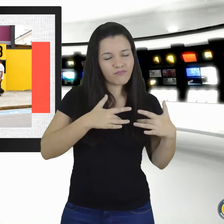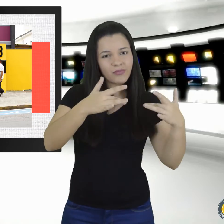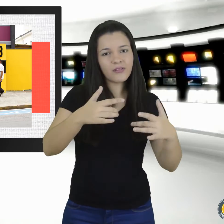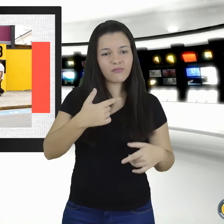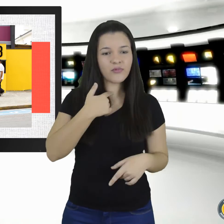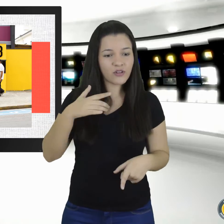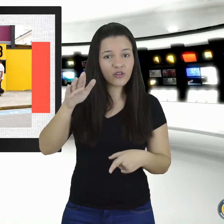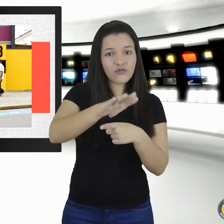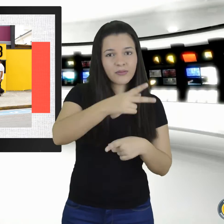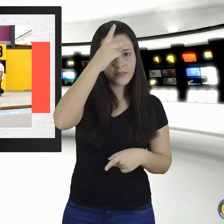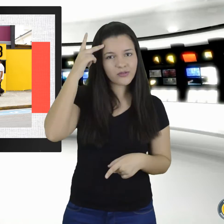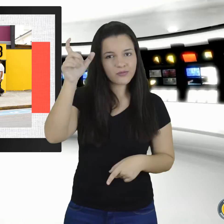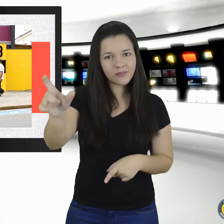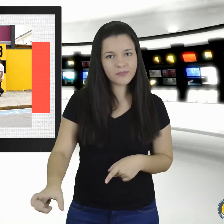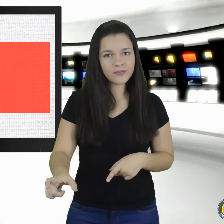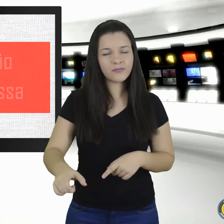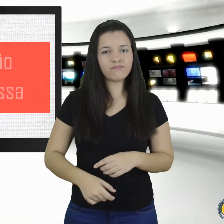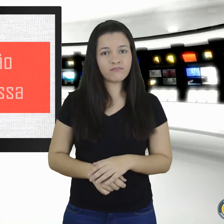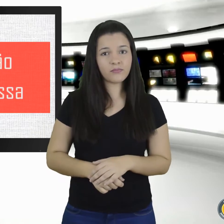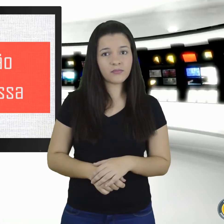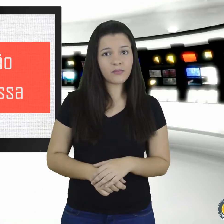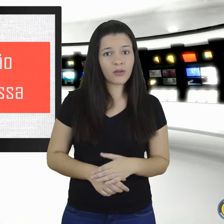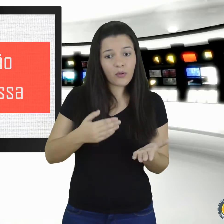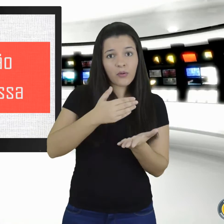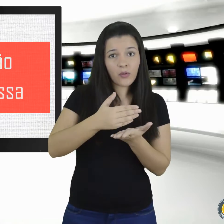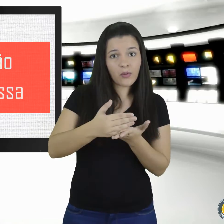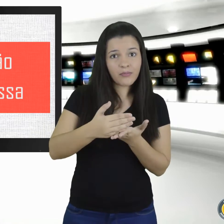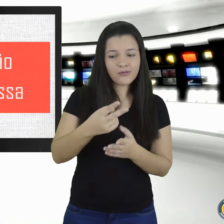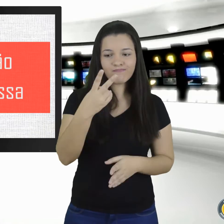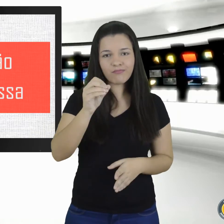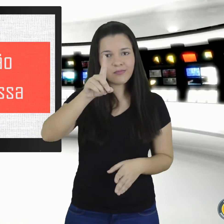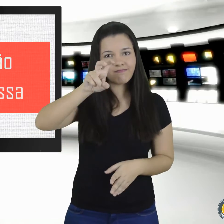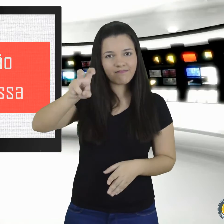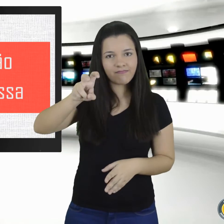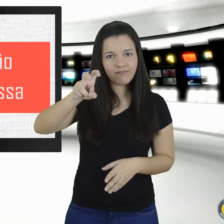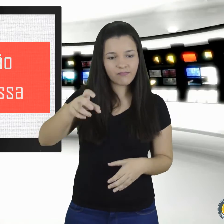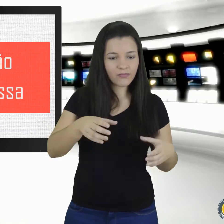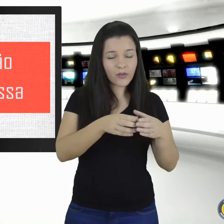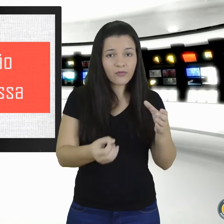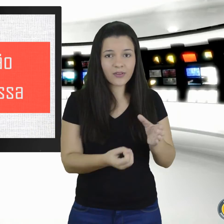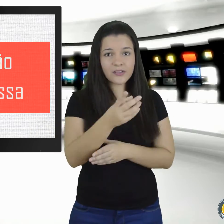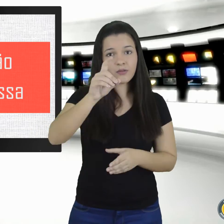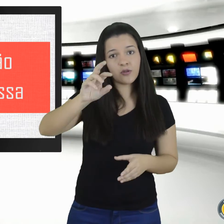possam ser beneficiadas. No início de 2015, a Fundação Dorina